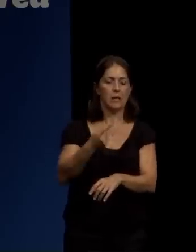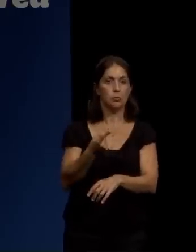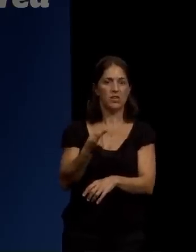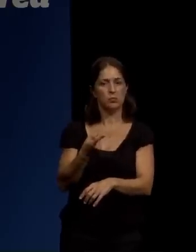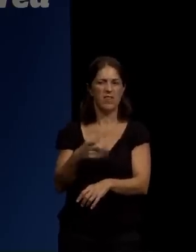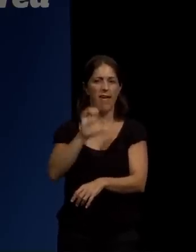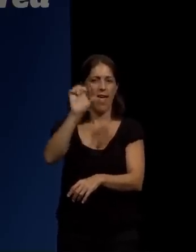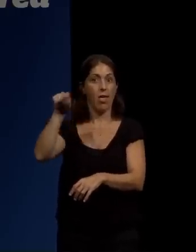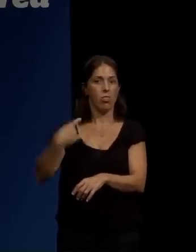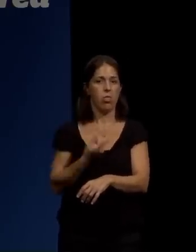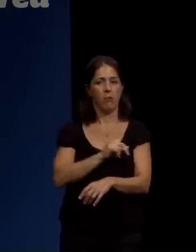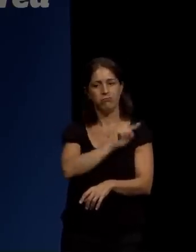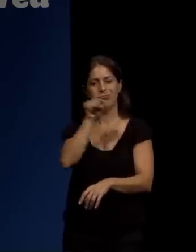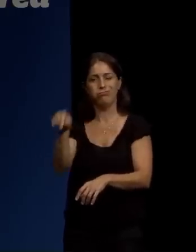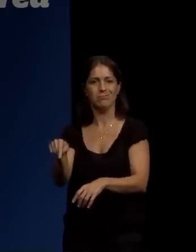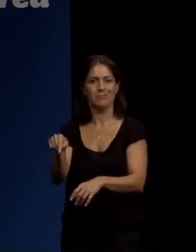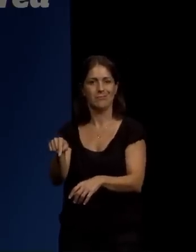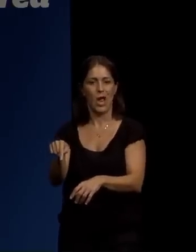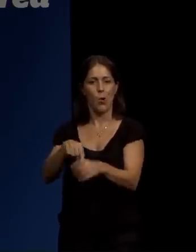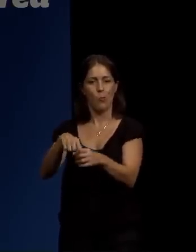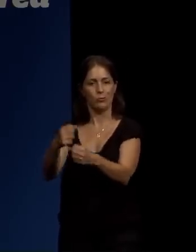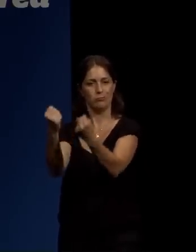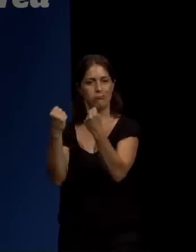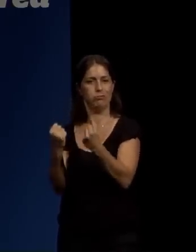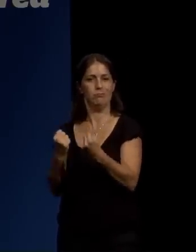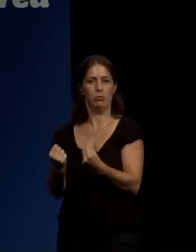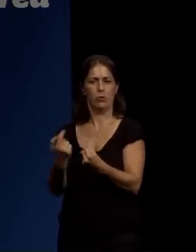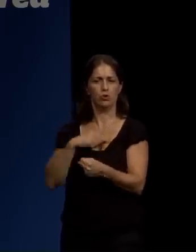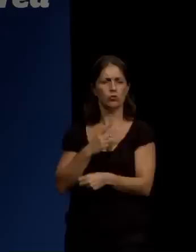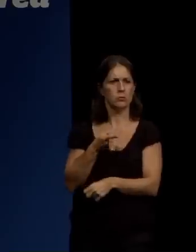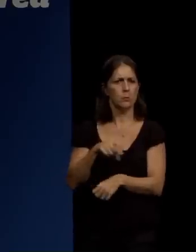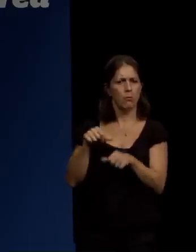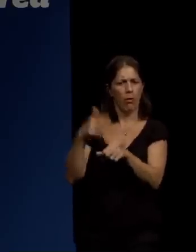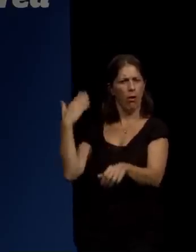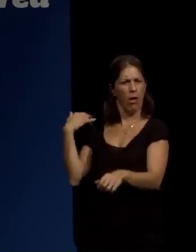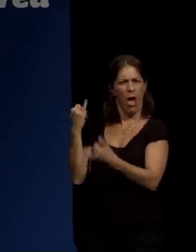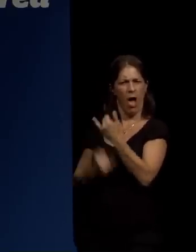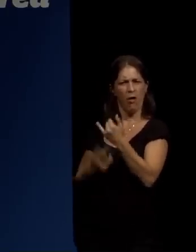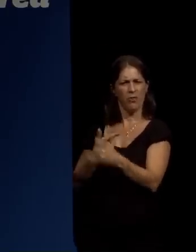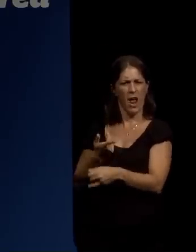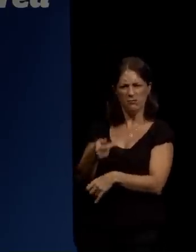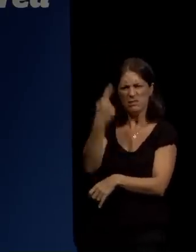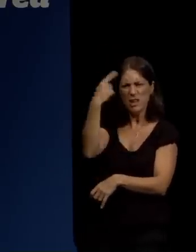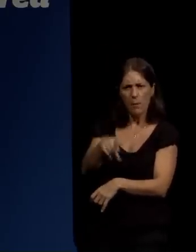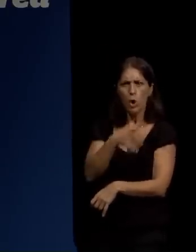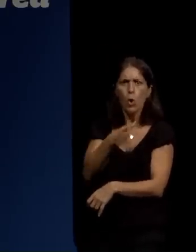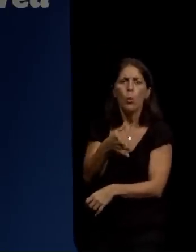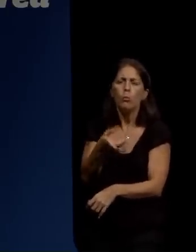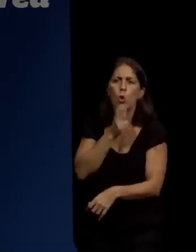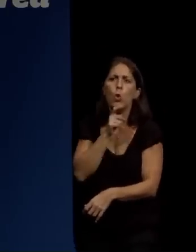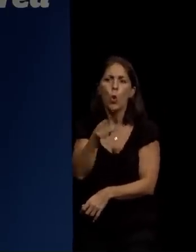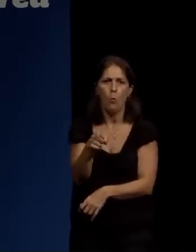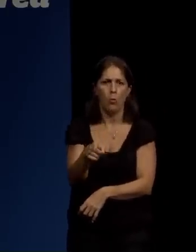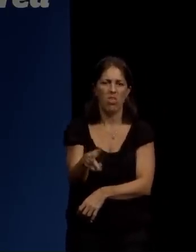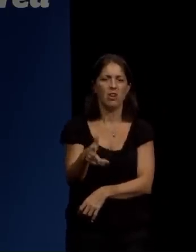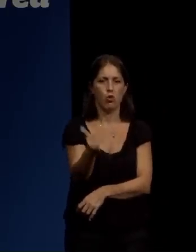Administración de ENCE. Temos dereito a saber que legislaron en contra nosa para despois estar nas empresas privadas. Temos dereito